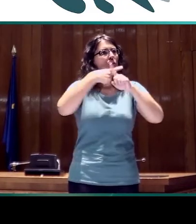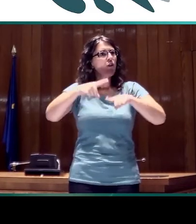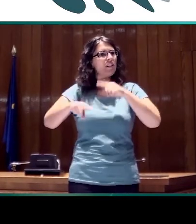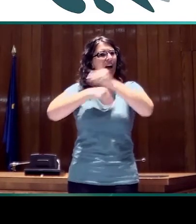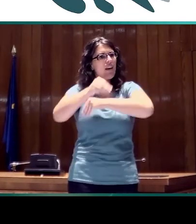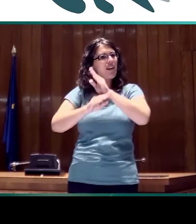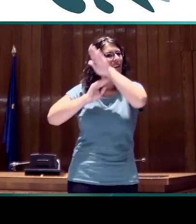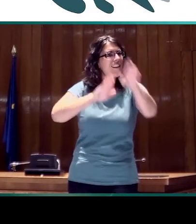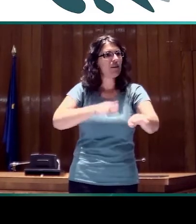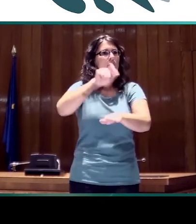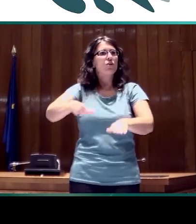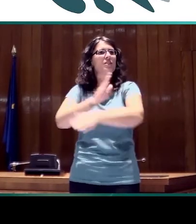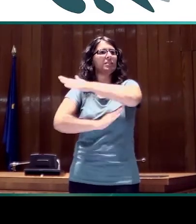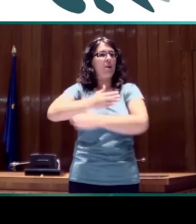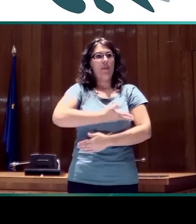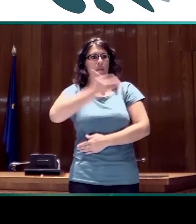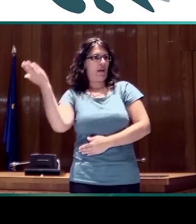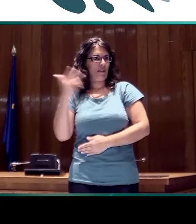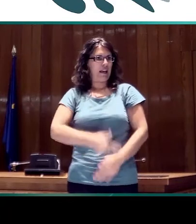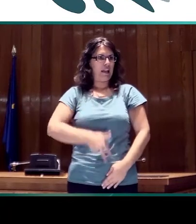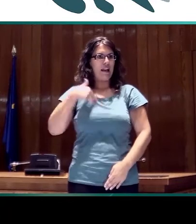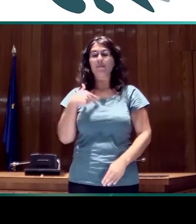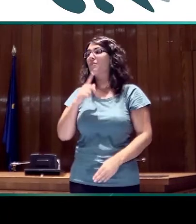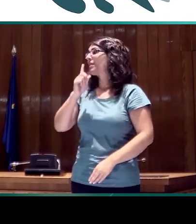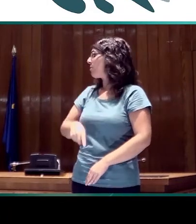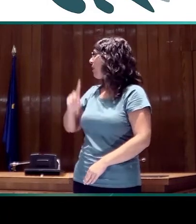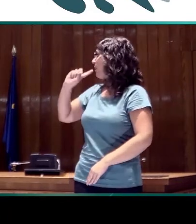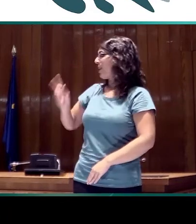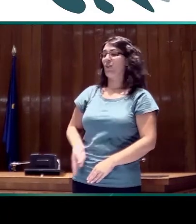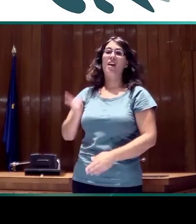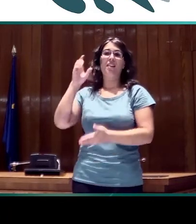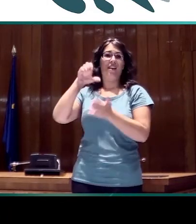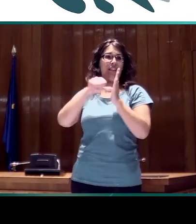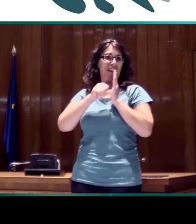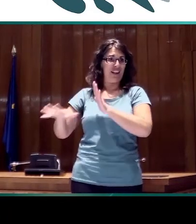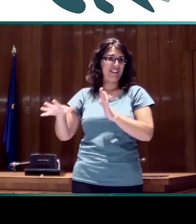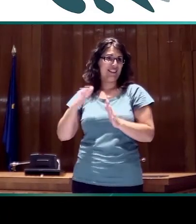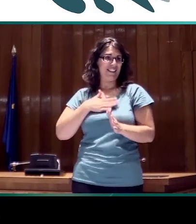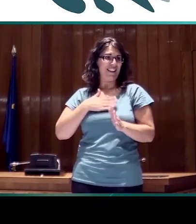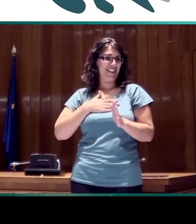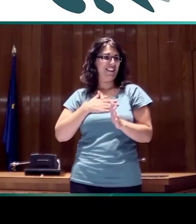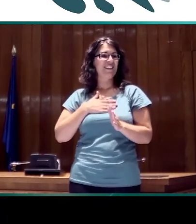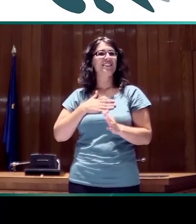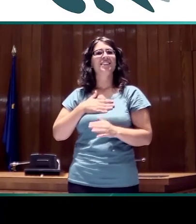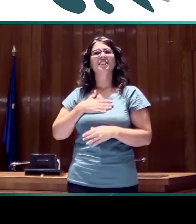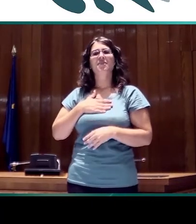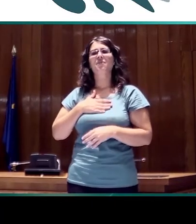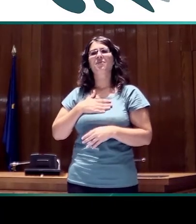discapacidad a nuestra directora del centro de normalización lingüística de la lengua de signos española que tan buen trabajo